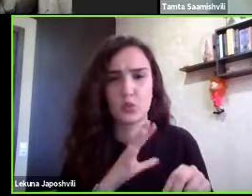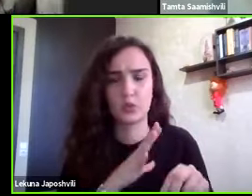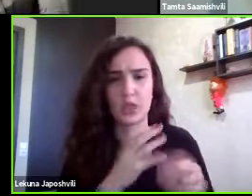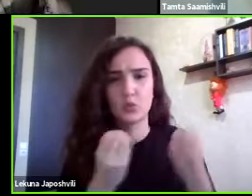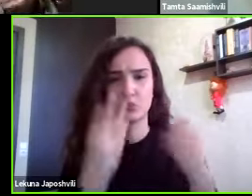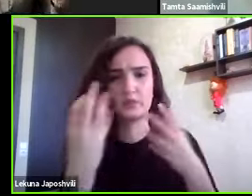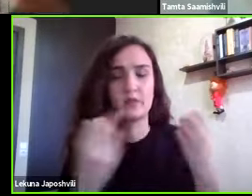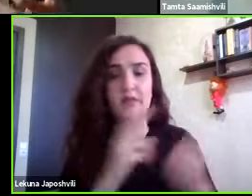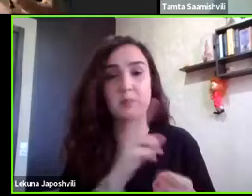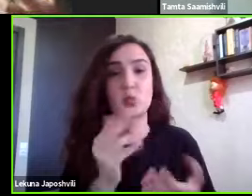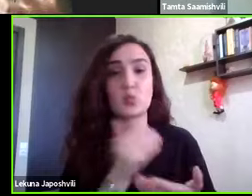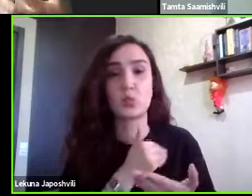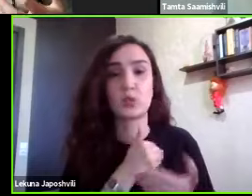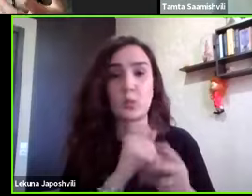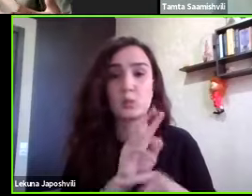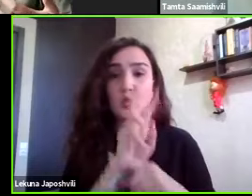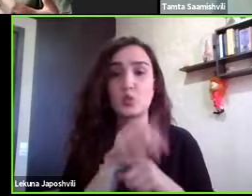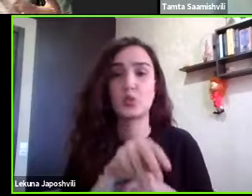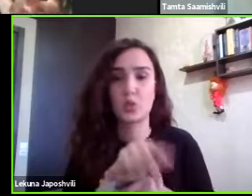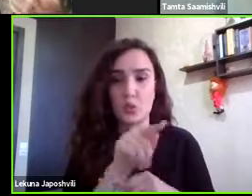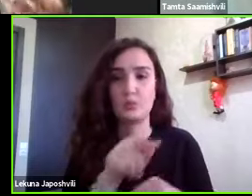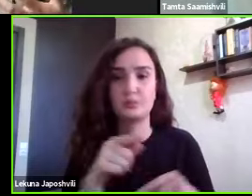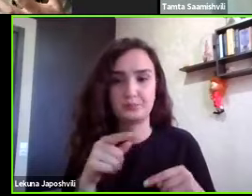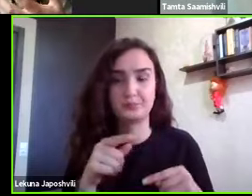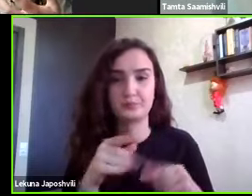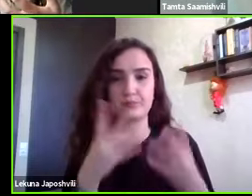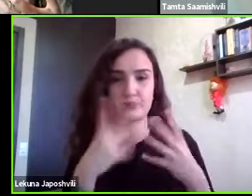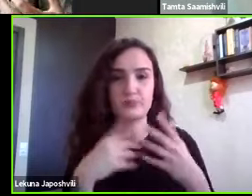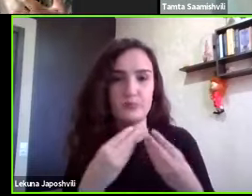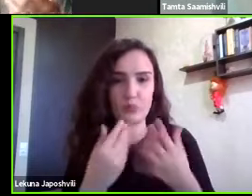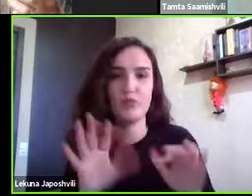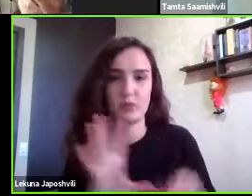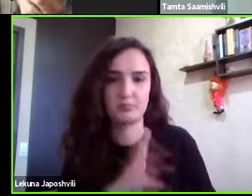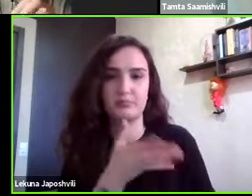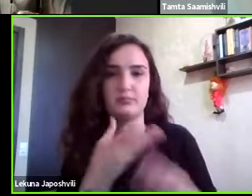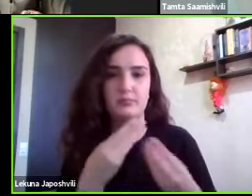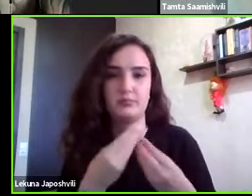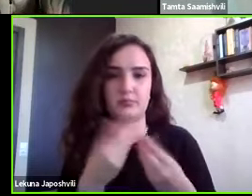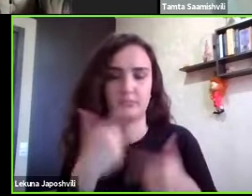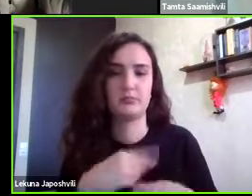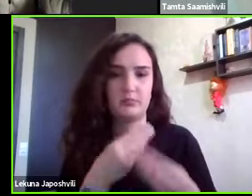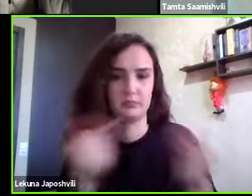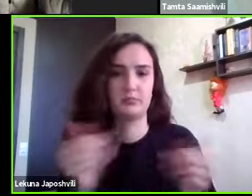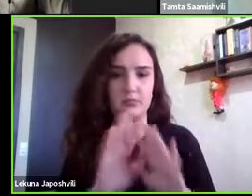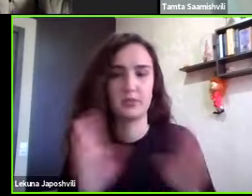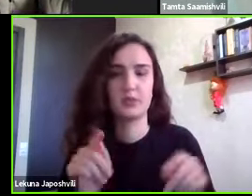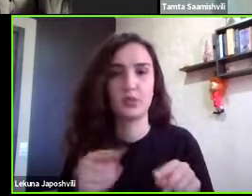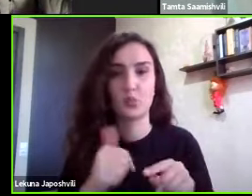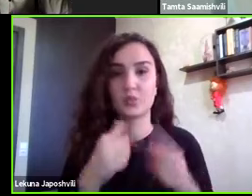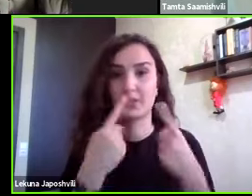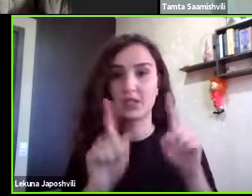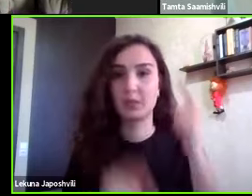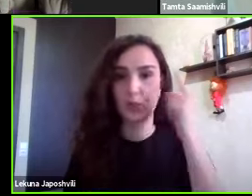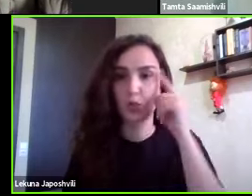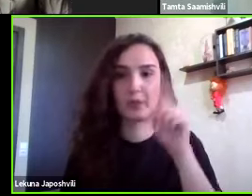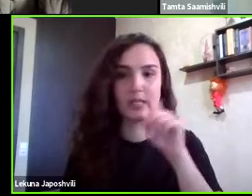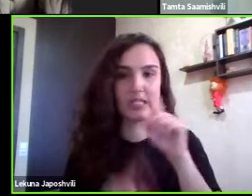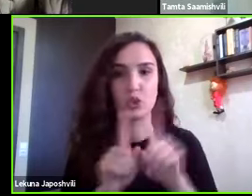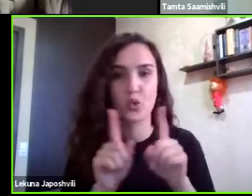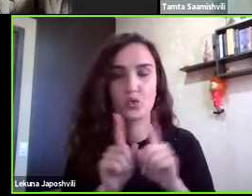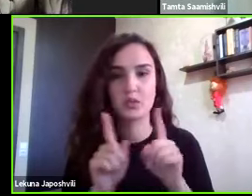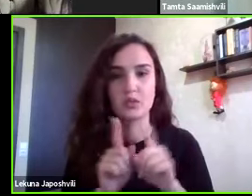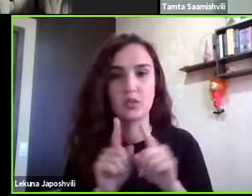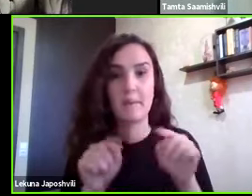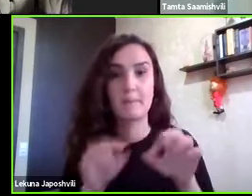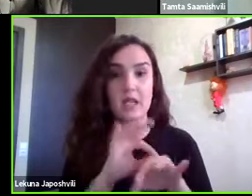თუ იმეს უნდოდა რომ მისულიყო და მოეხადა ეს ჩუტყვავილა. წარმოგდგენიათ, აი როგორ სხვანაირად ფიქრობენ თითქოს